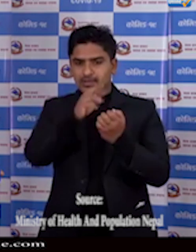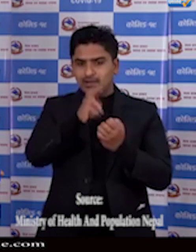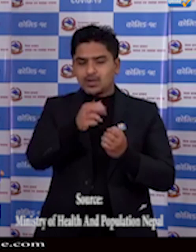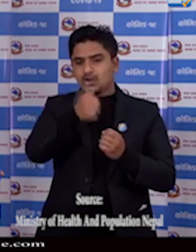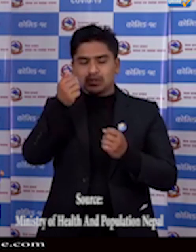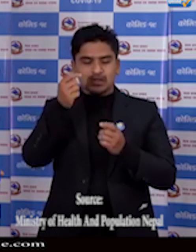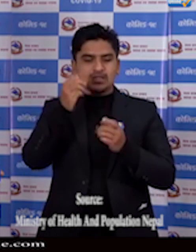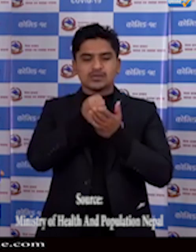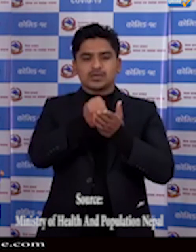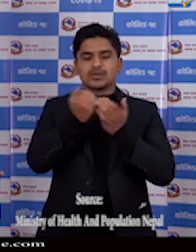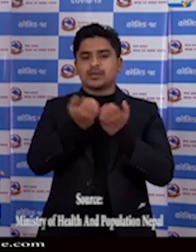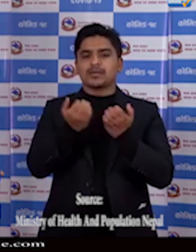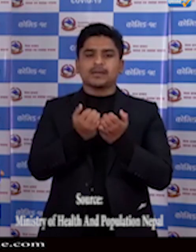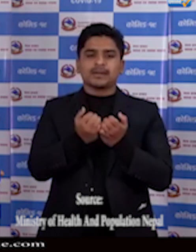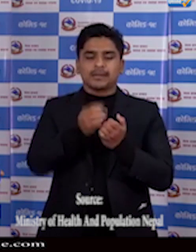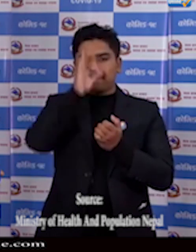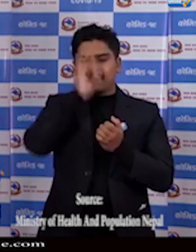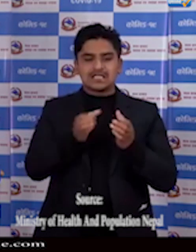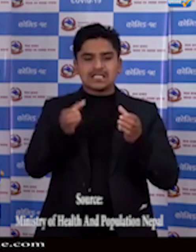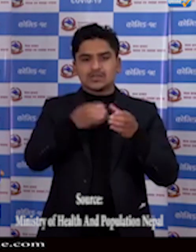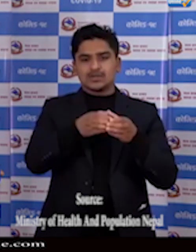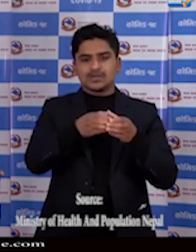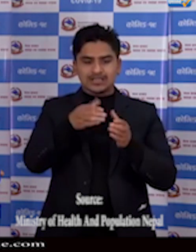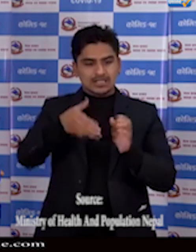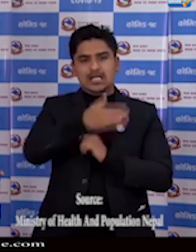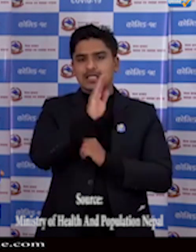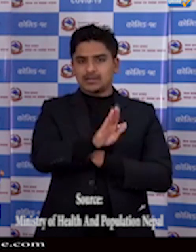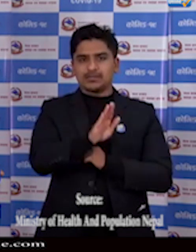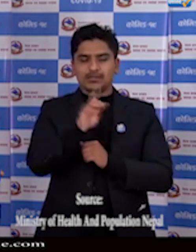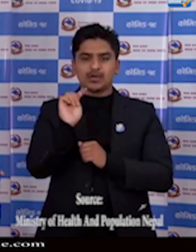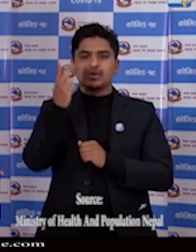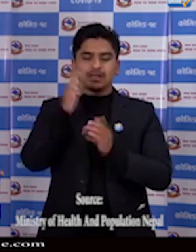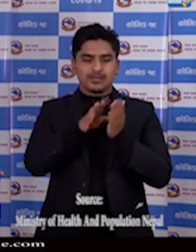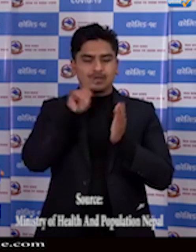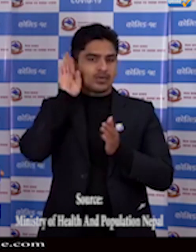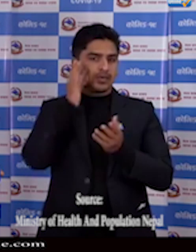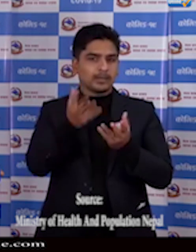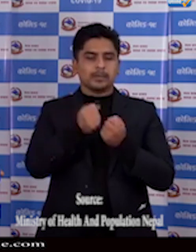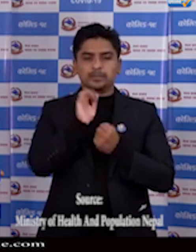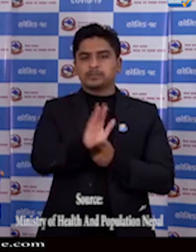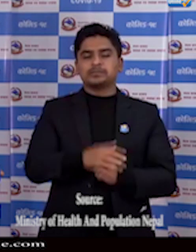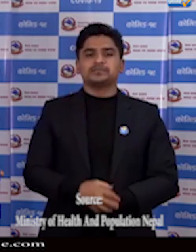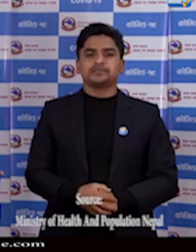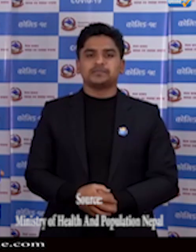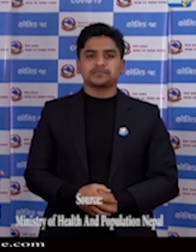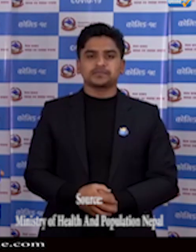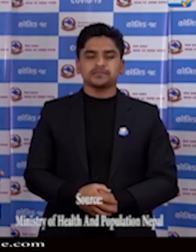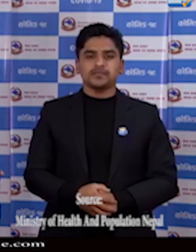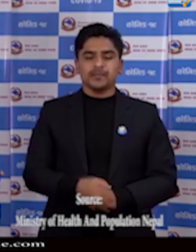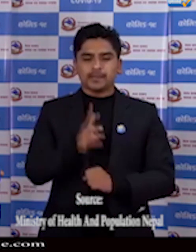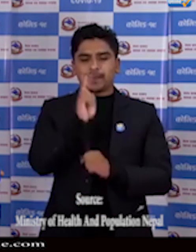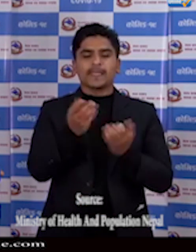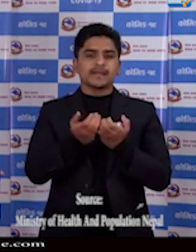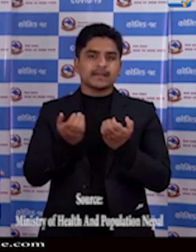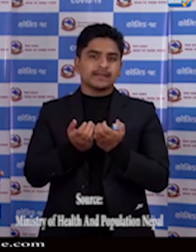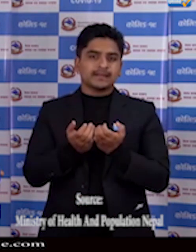अन्य सहजीकरणको लागि विशेष टोली जाँदैछ, हामीलाई कर्णालीबाट यो खबर प्राप्त भएको छ। त्यसै